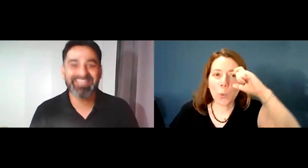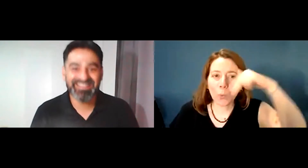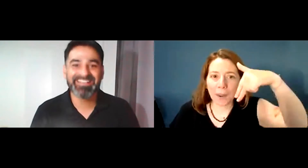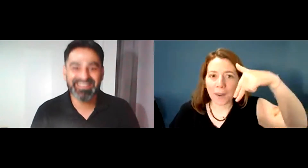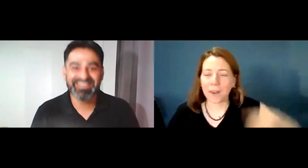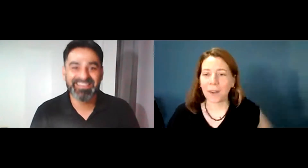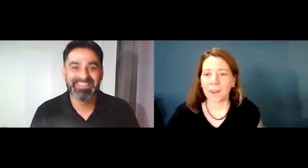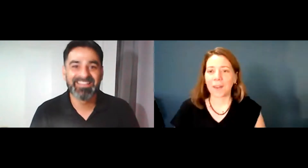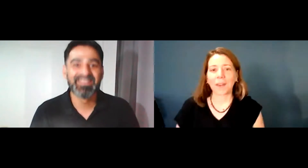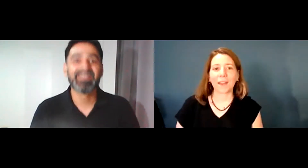Rubén.